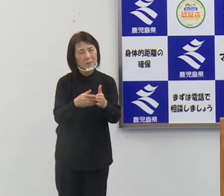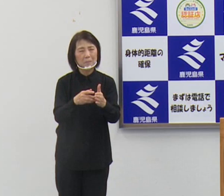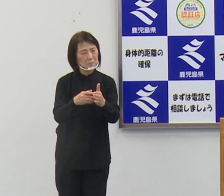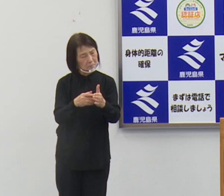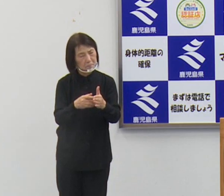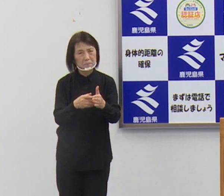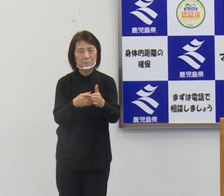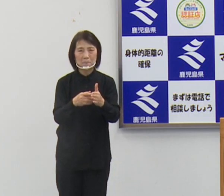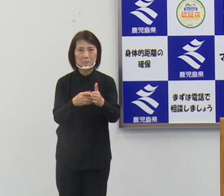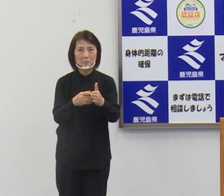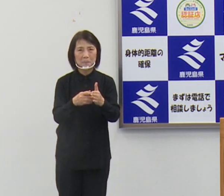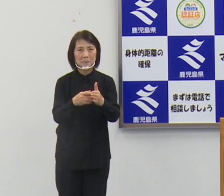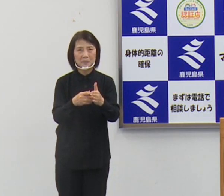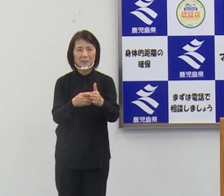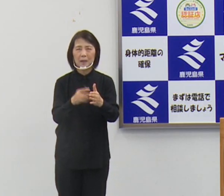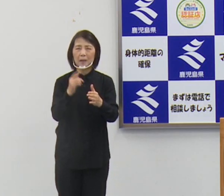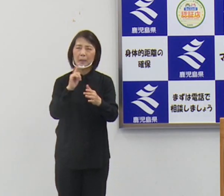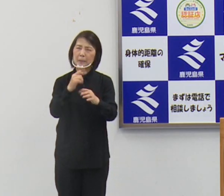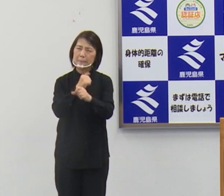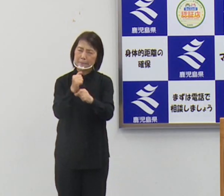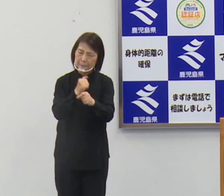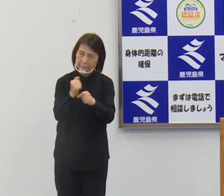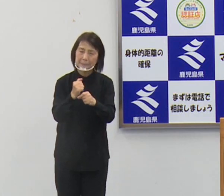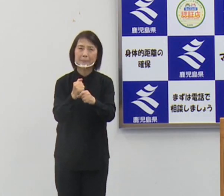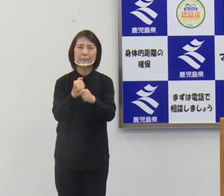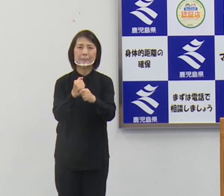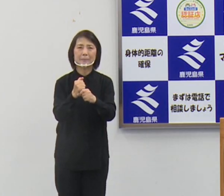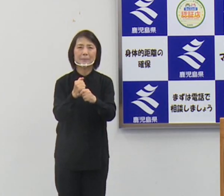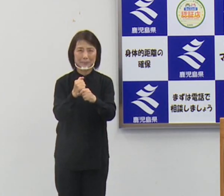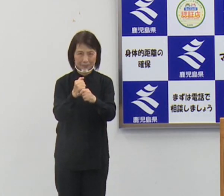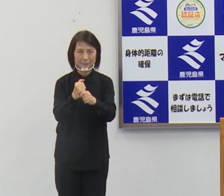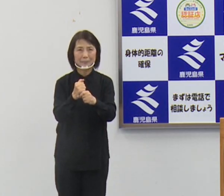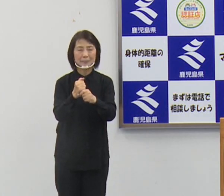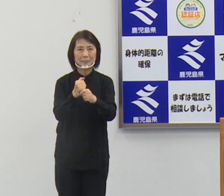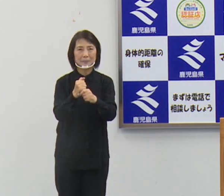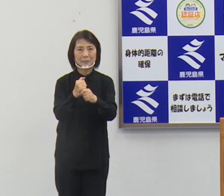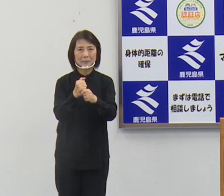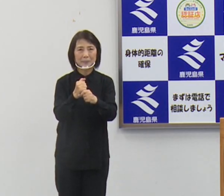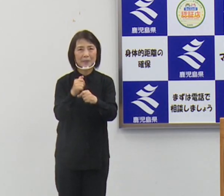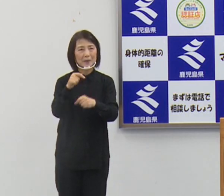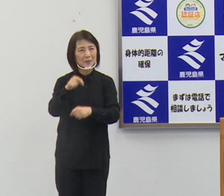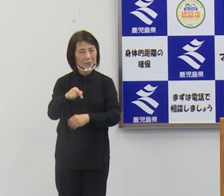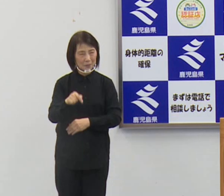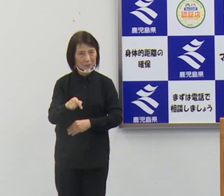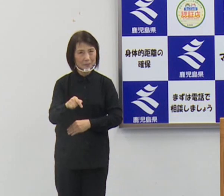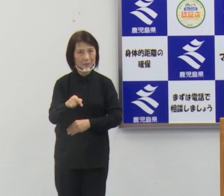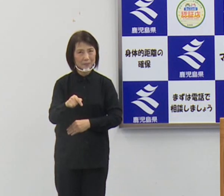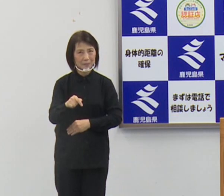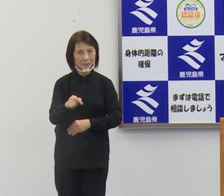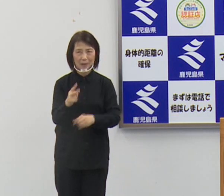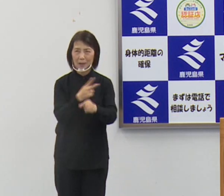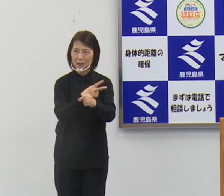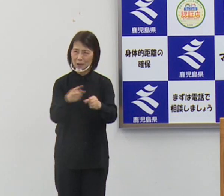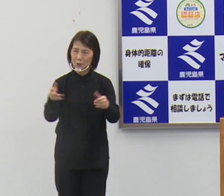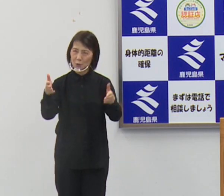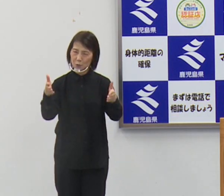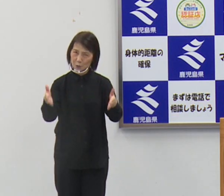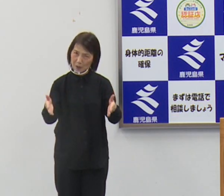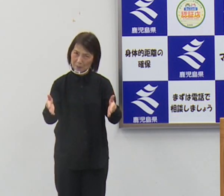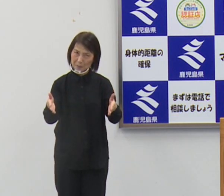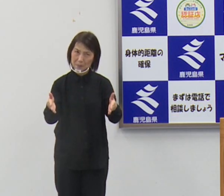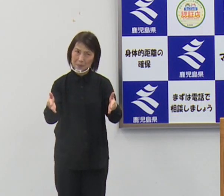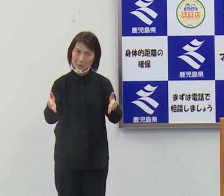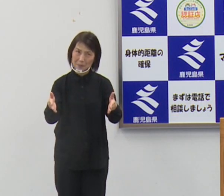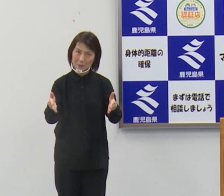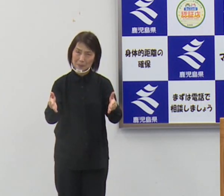常に、難しいところで、ありますので、そこが2週間の間でどこまでいくか